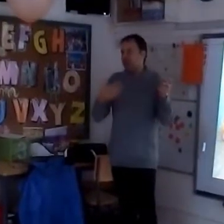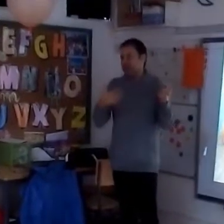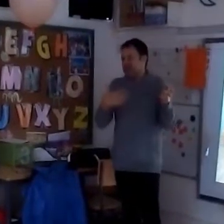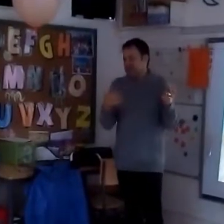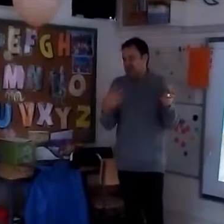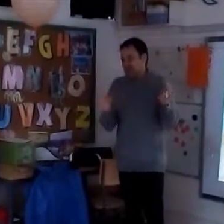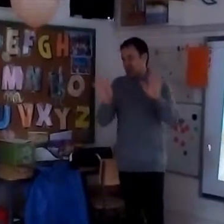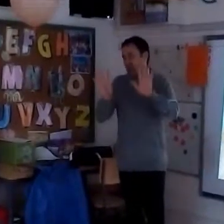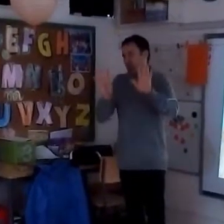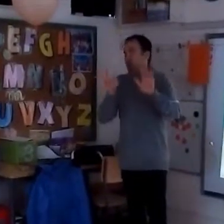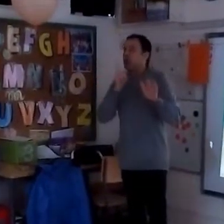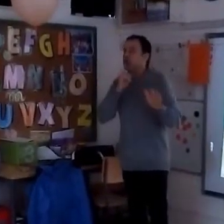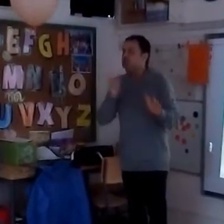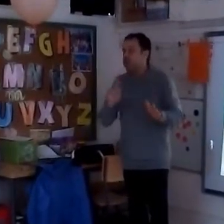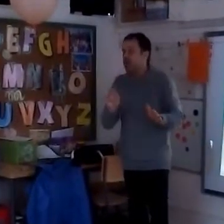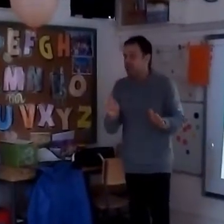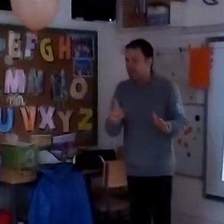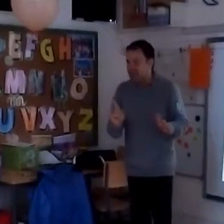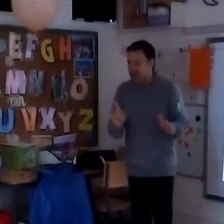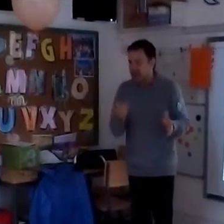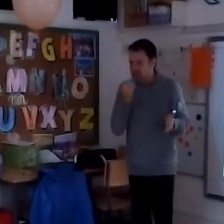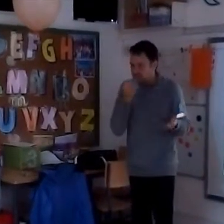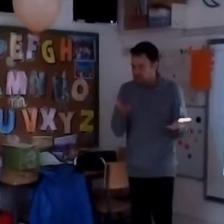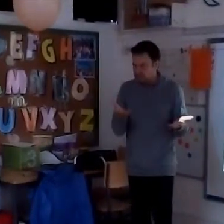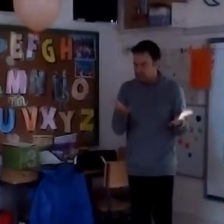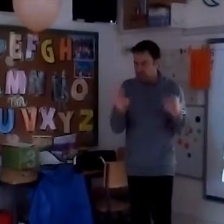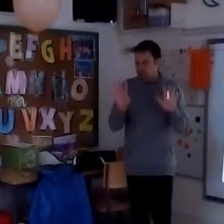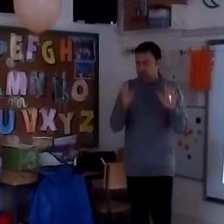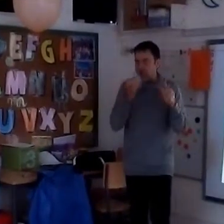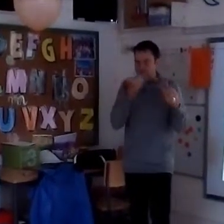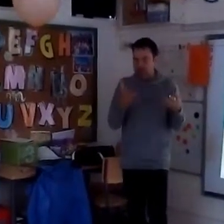da igual, no pasa nada, me quedan 9, no está mal para hacer la tortilla,